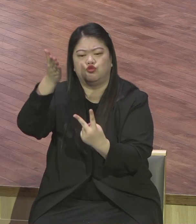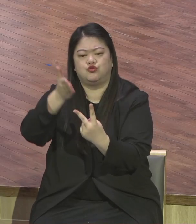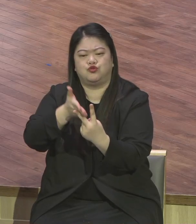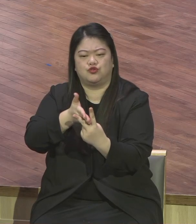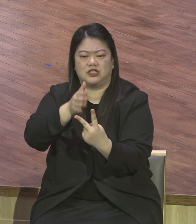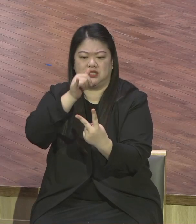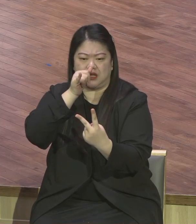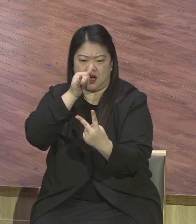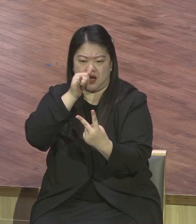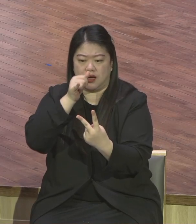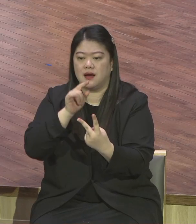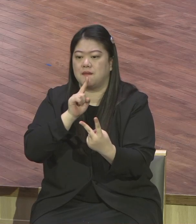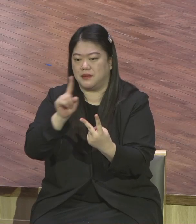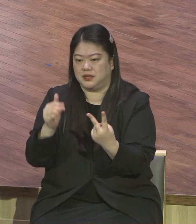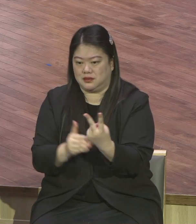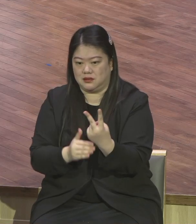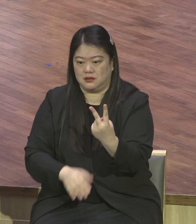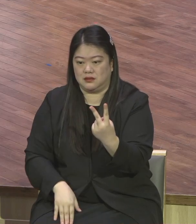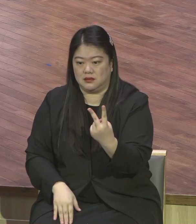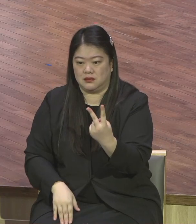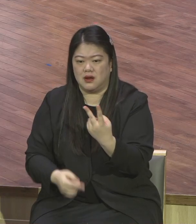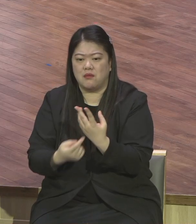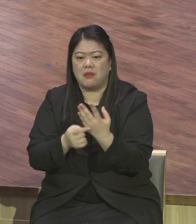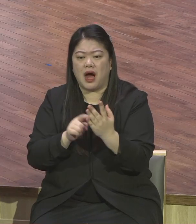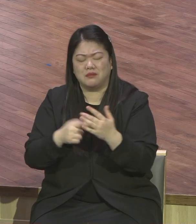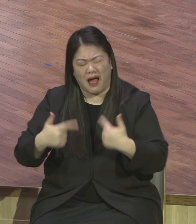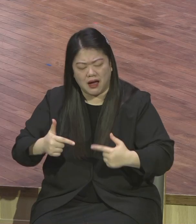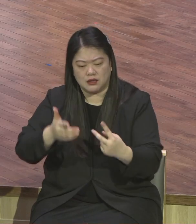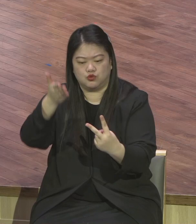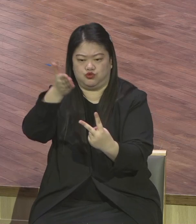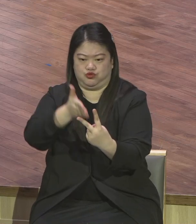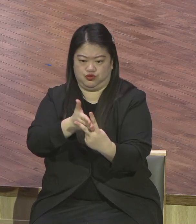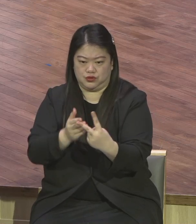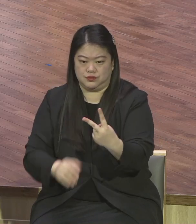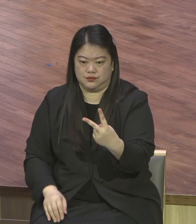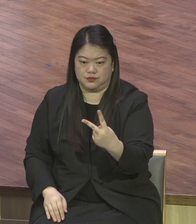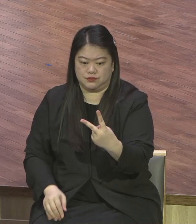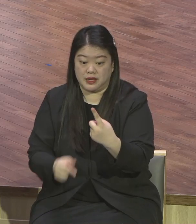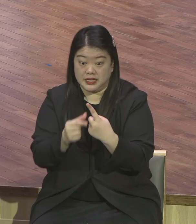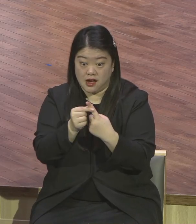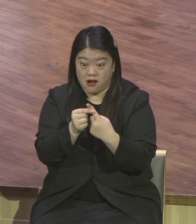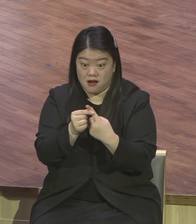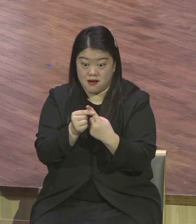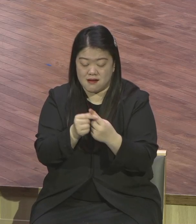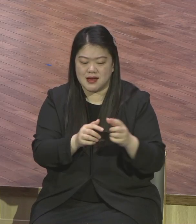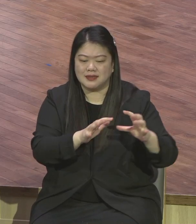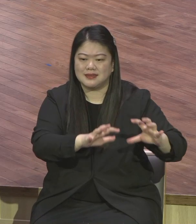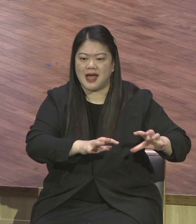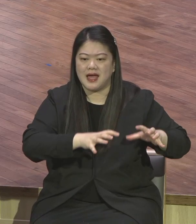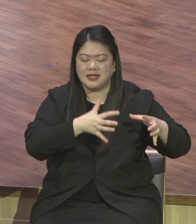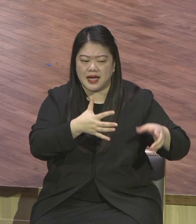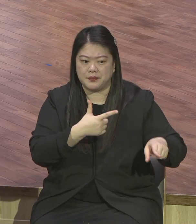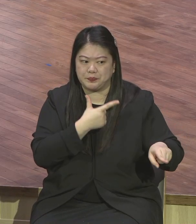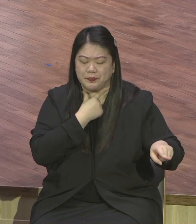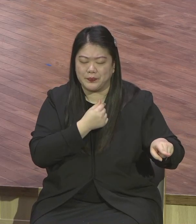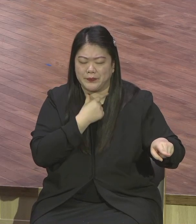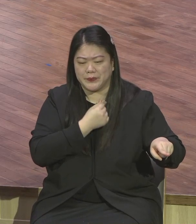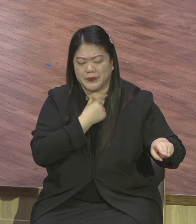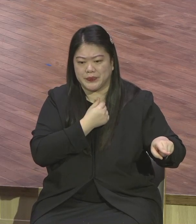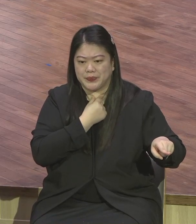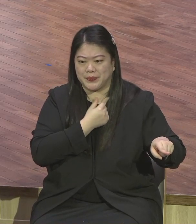가지게 된다라고 밝히고 있습니다. 하나는 육체의 소욕을 따라 사는 삶입니다.